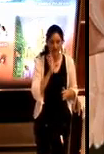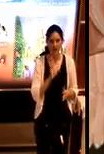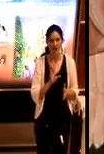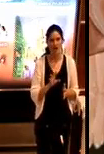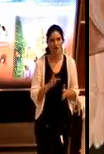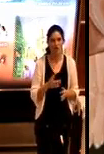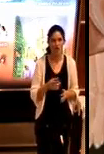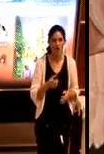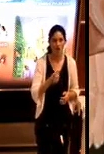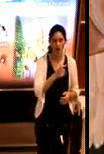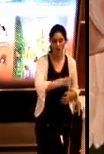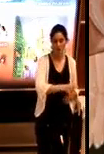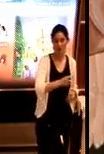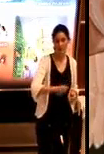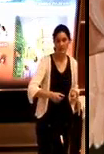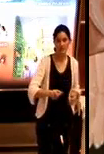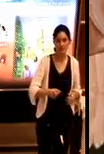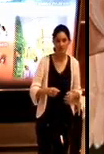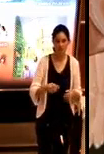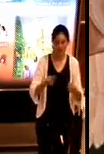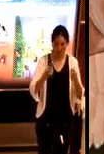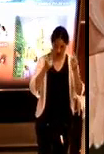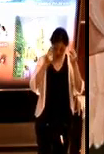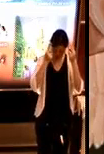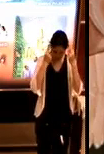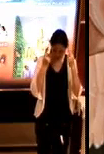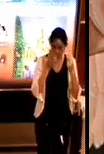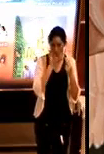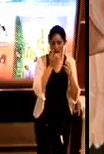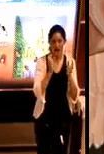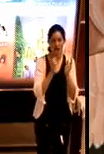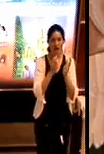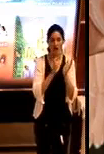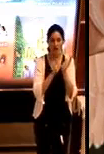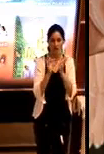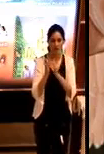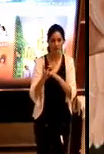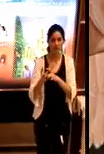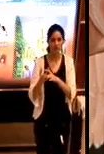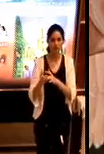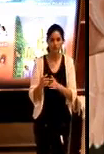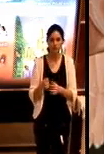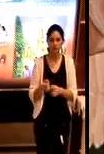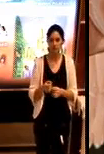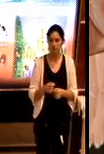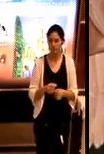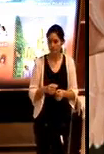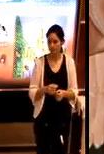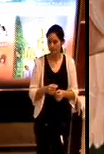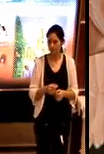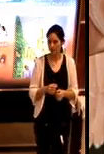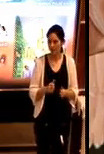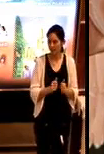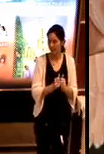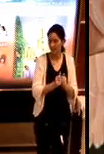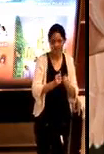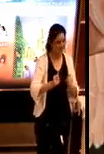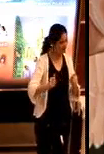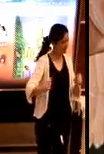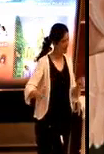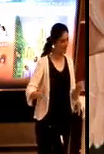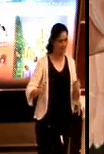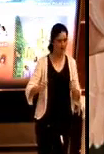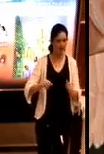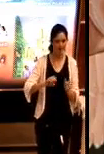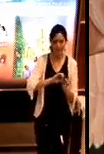que invoca el nombre de ¿quién? El nombre de Cristo. Apártese de iniquidad. Todo aquel